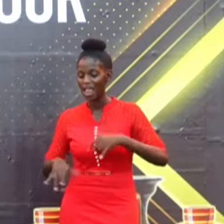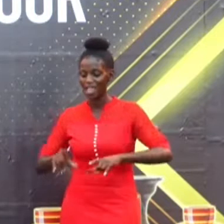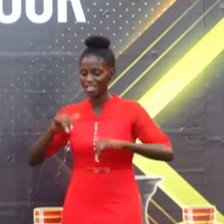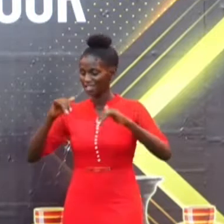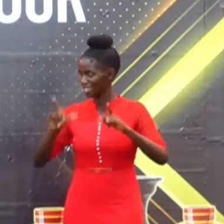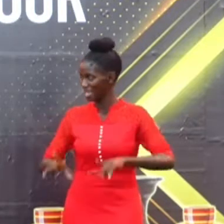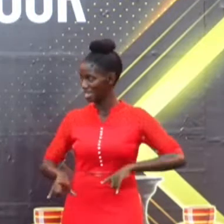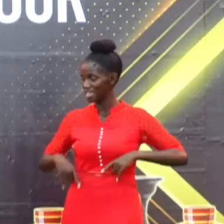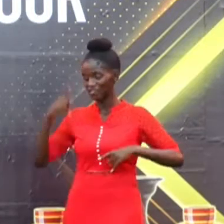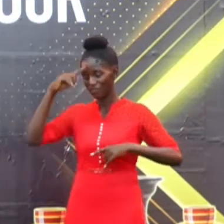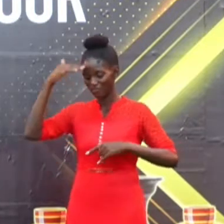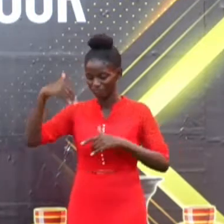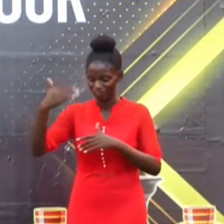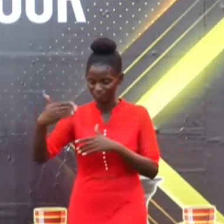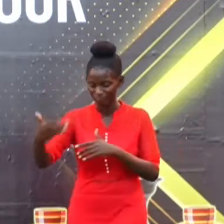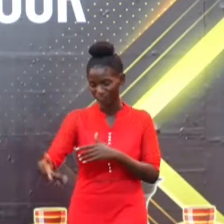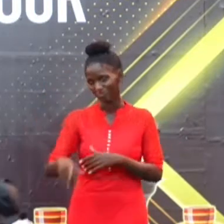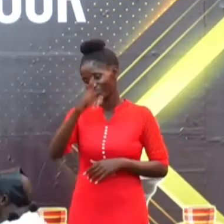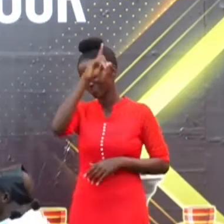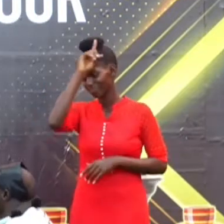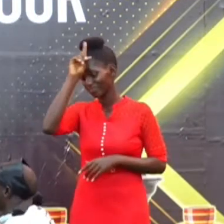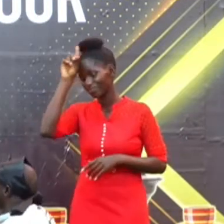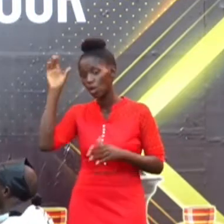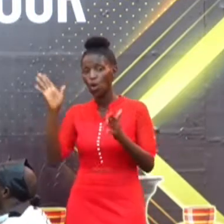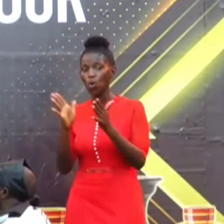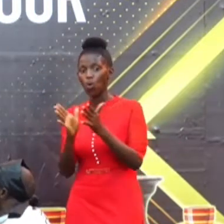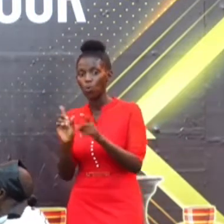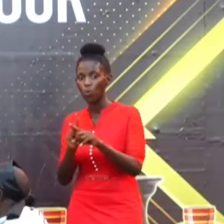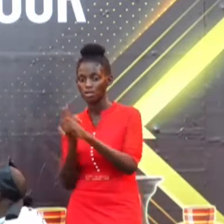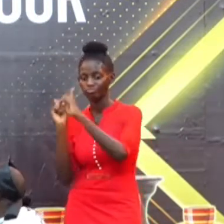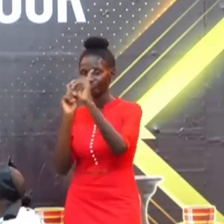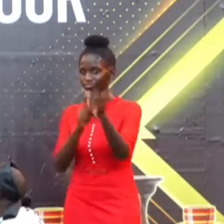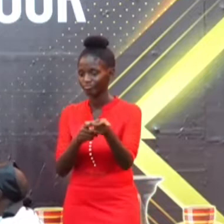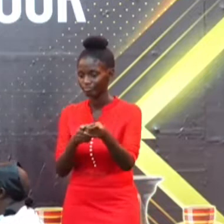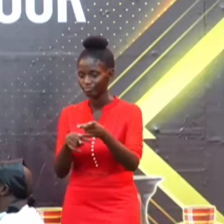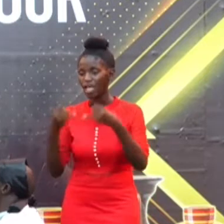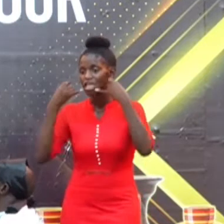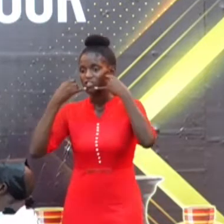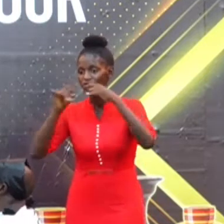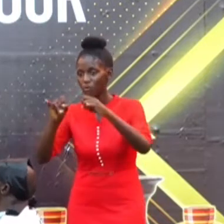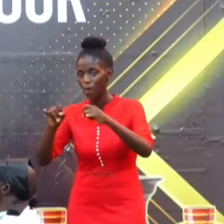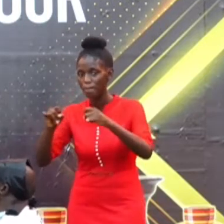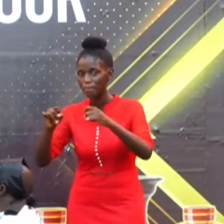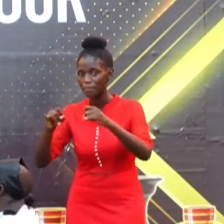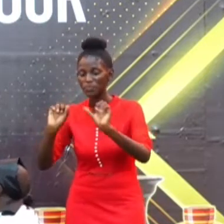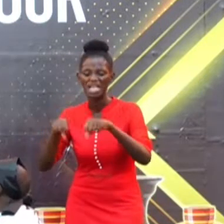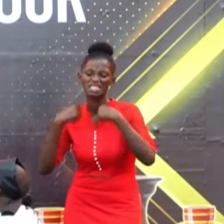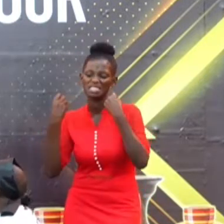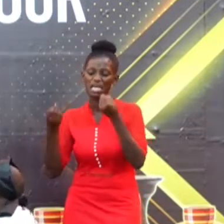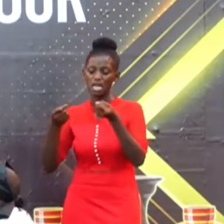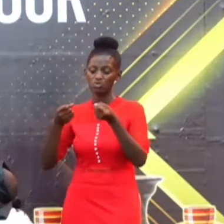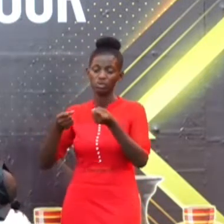omulamu ayi kabaka akaswero bwe namutwalidde amawire ge wampadde naŋŋamba muye tayinza kujja